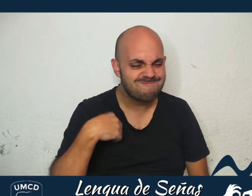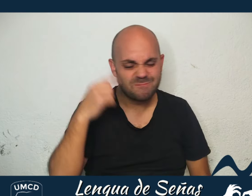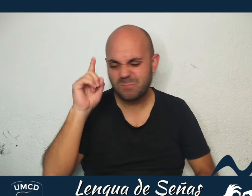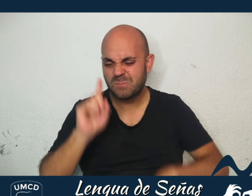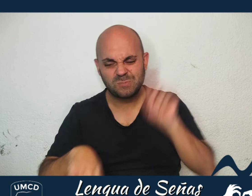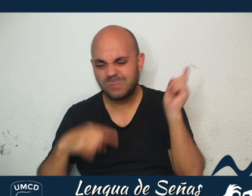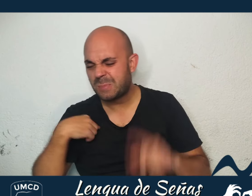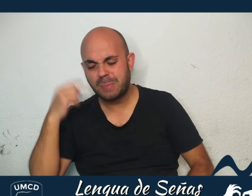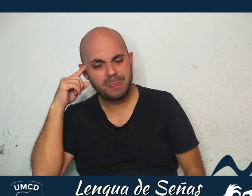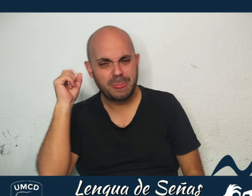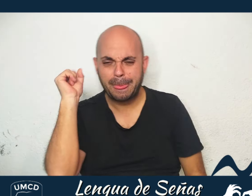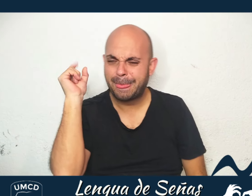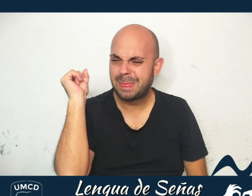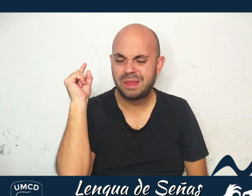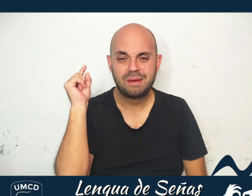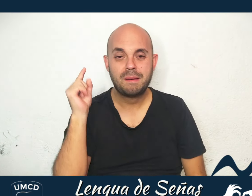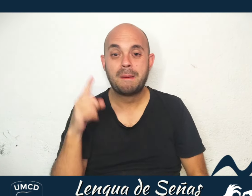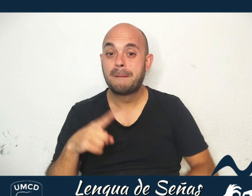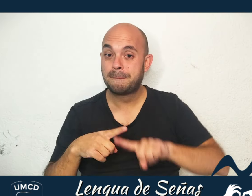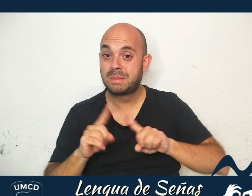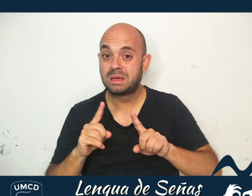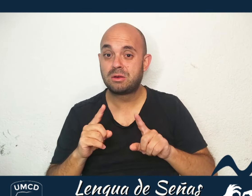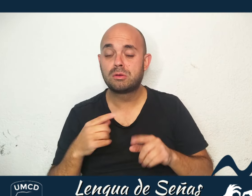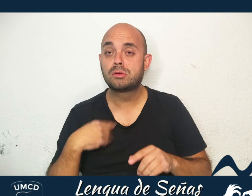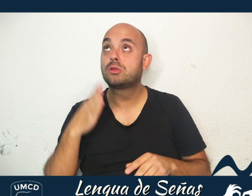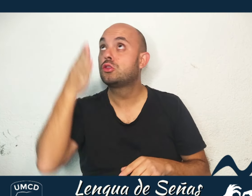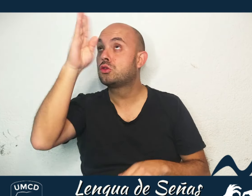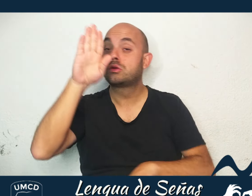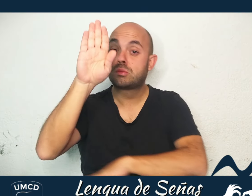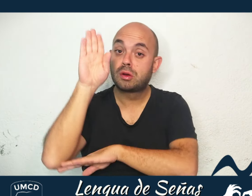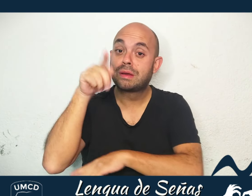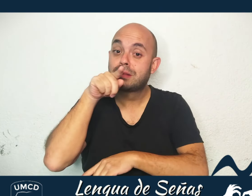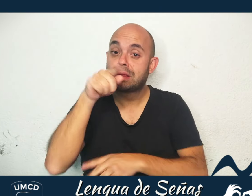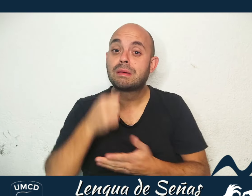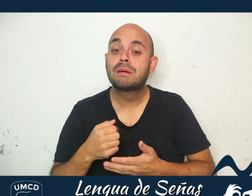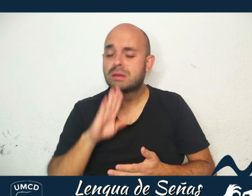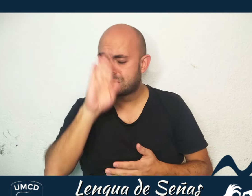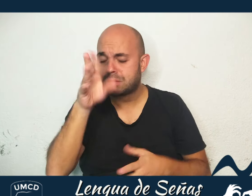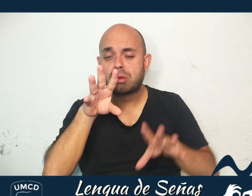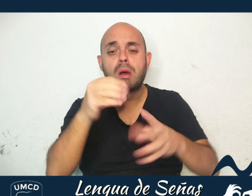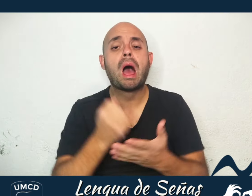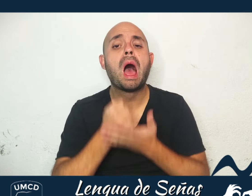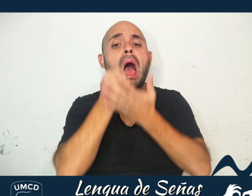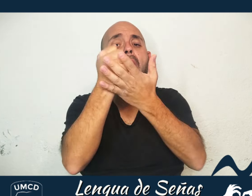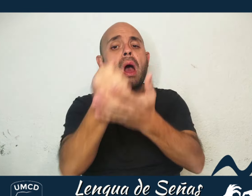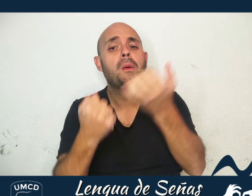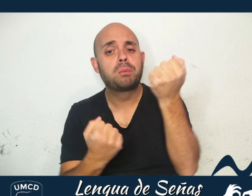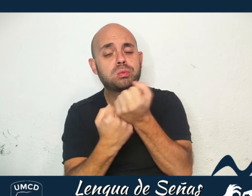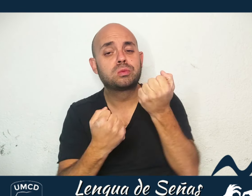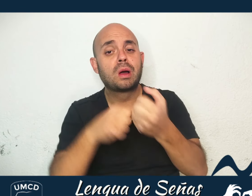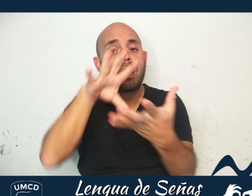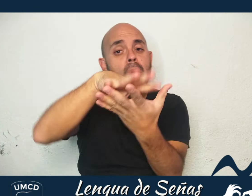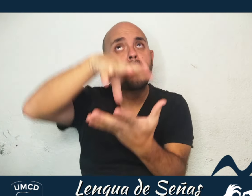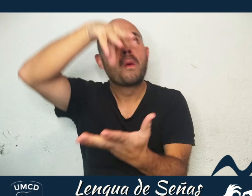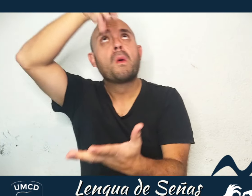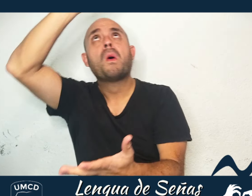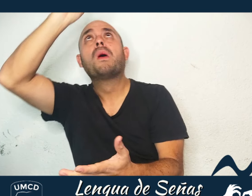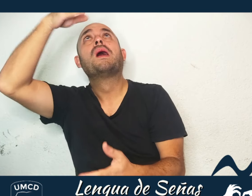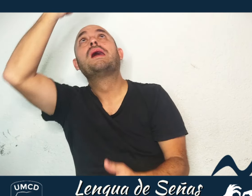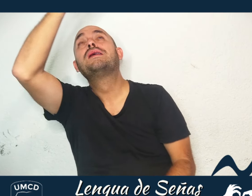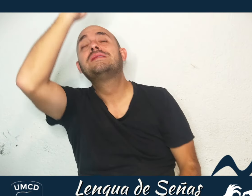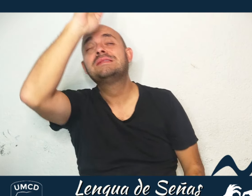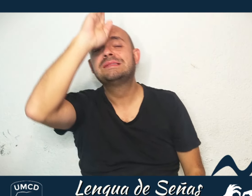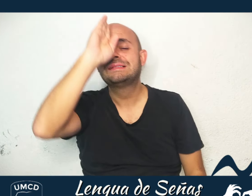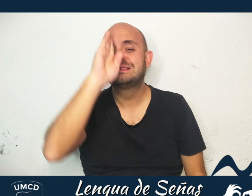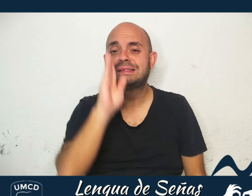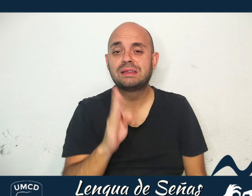comprender en nuestra mente, por una cosa es cierta. La promesa del Señor es de que todo creyente va a llegar al cielo